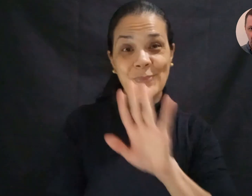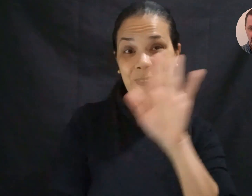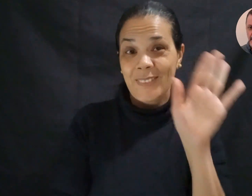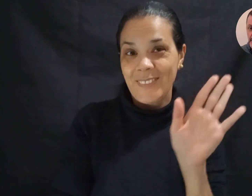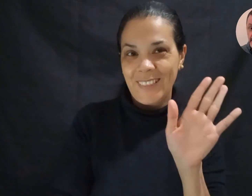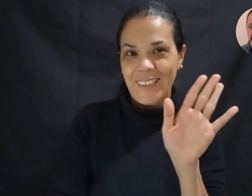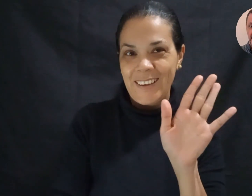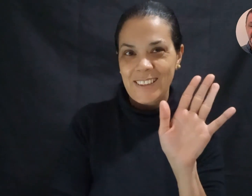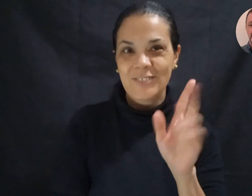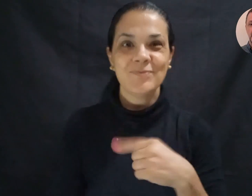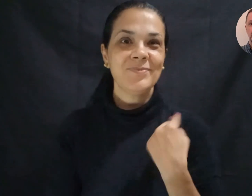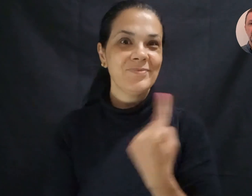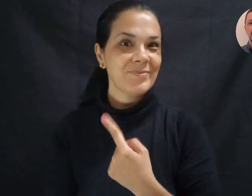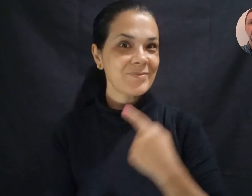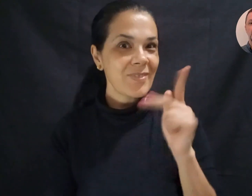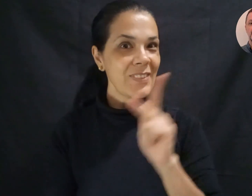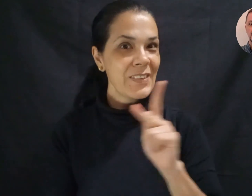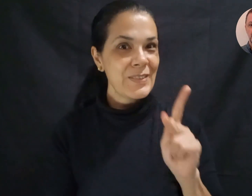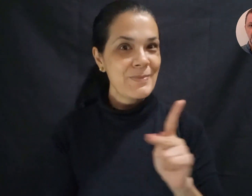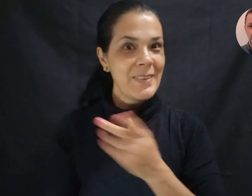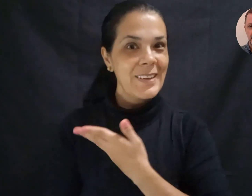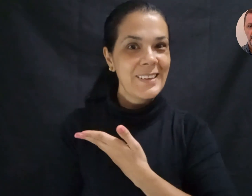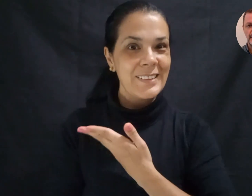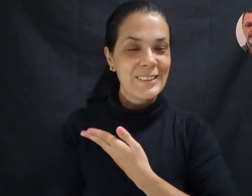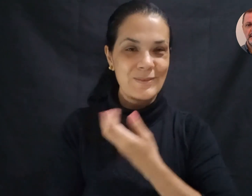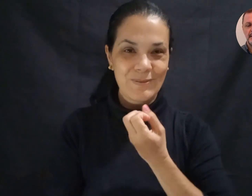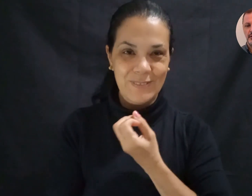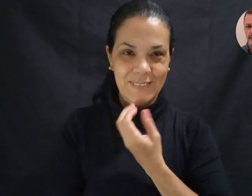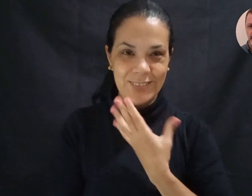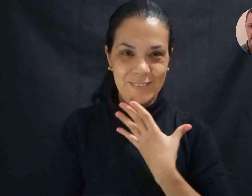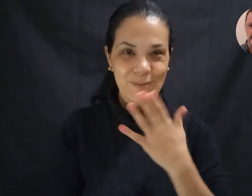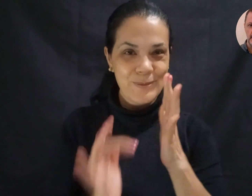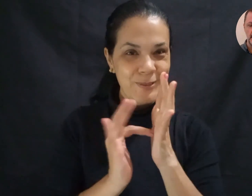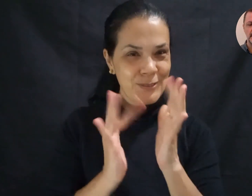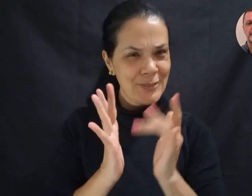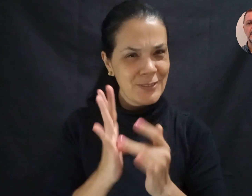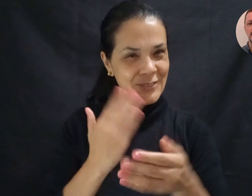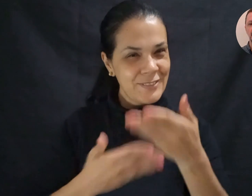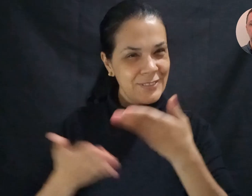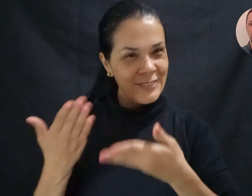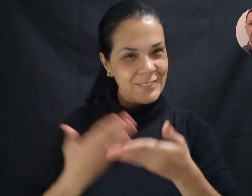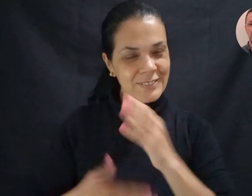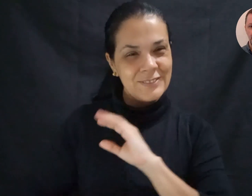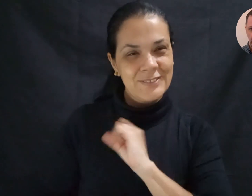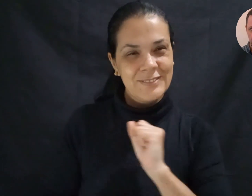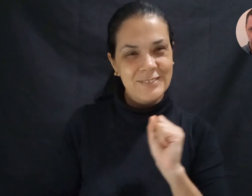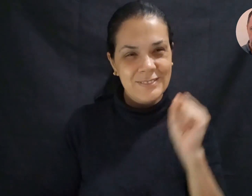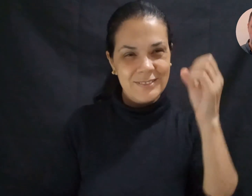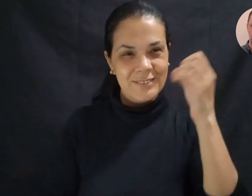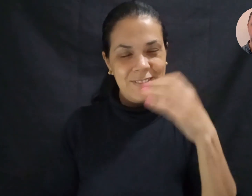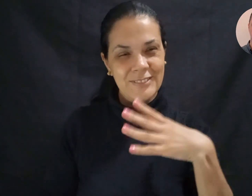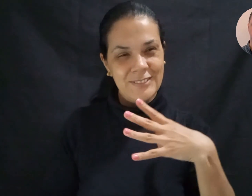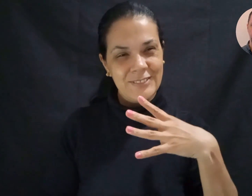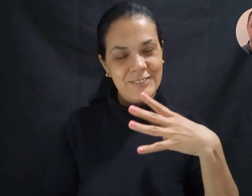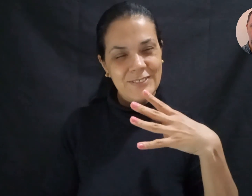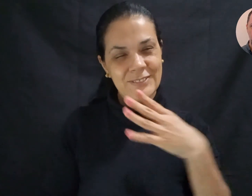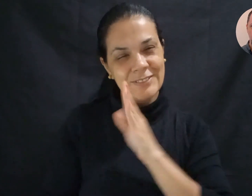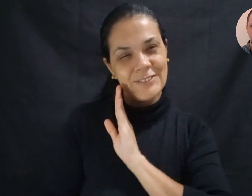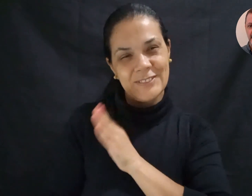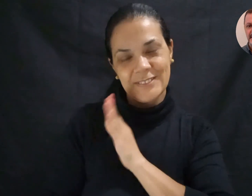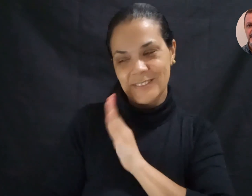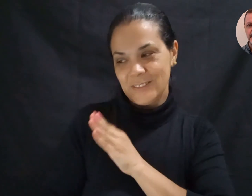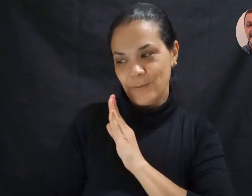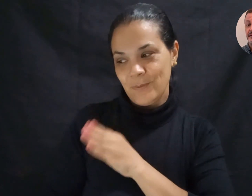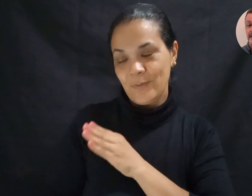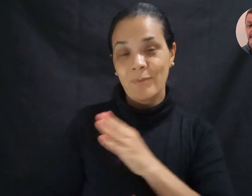Olá, que o nosso mestre, amigo e benfeitor Jesus nos envolva em todo o seu amor e a sua luz ilumine os nossos corações.